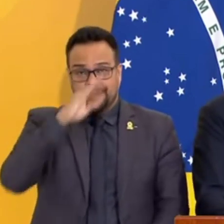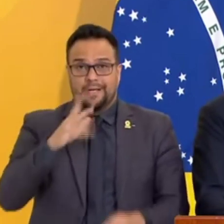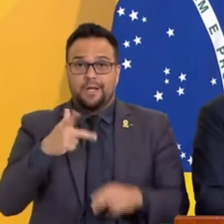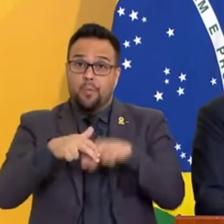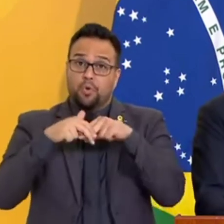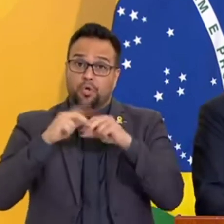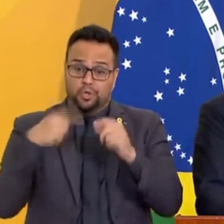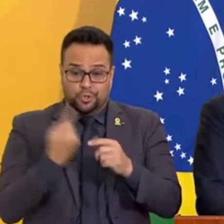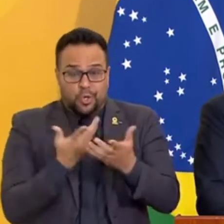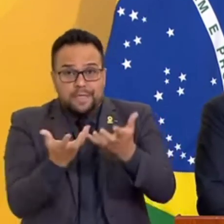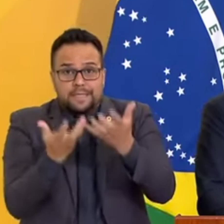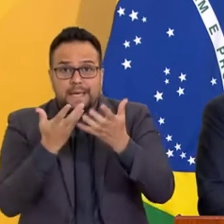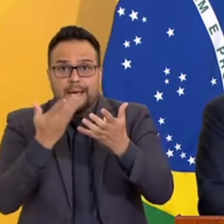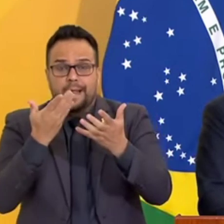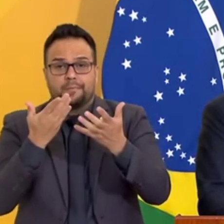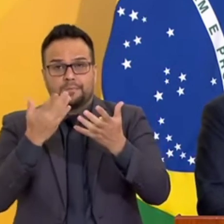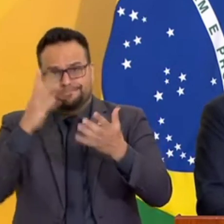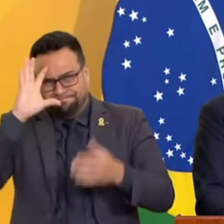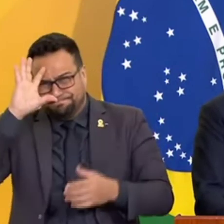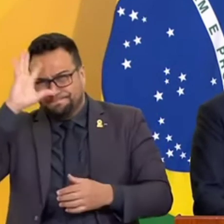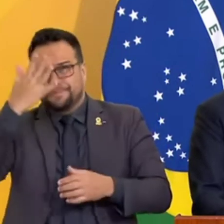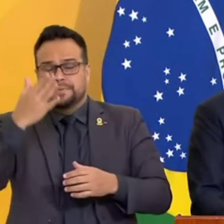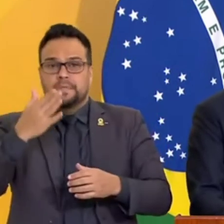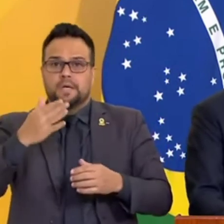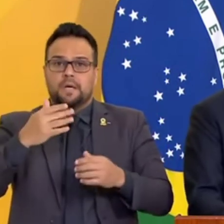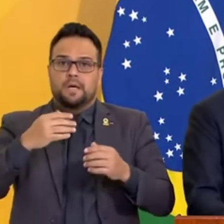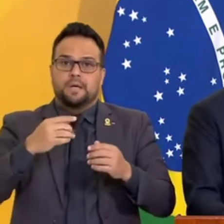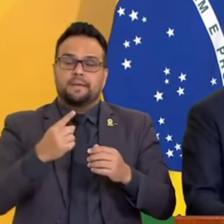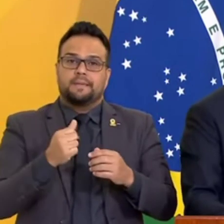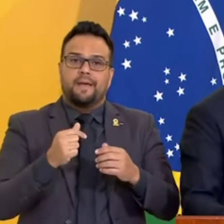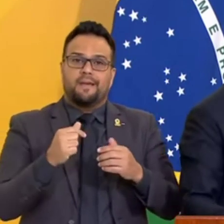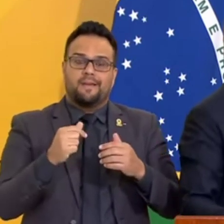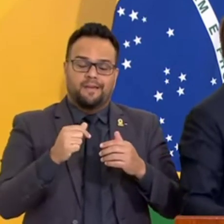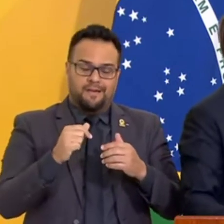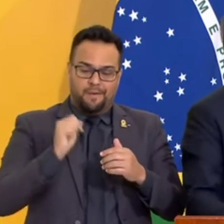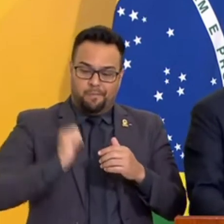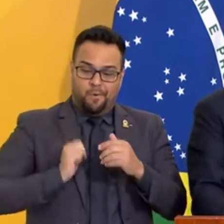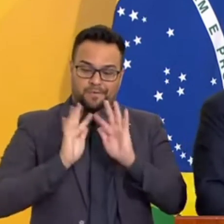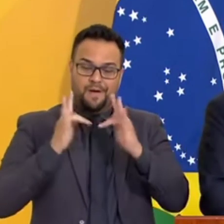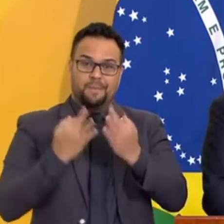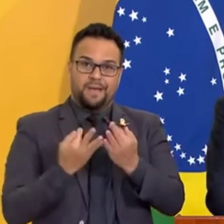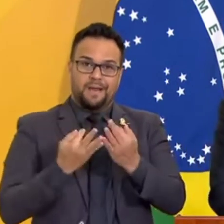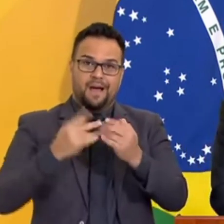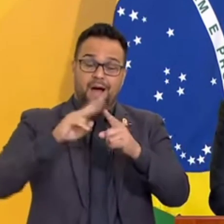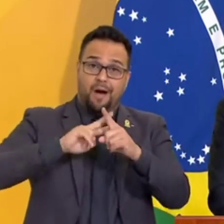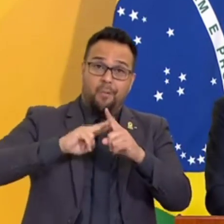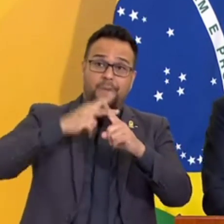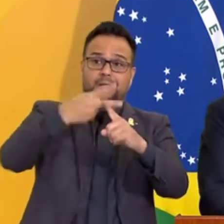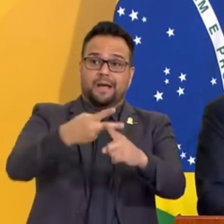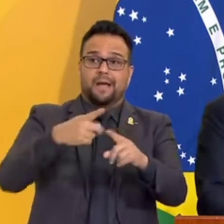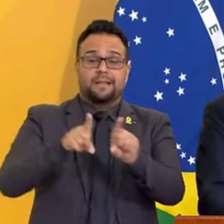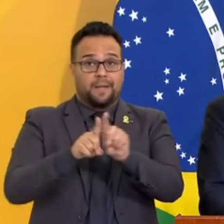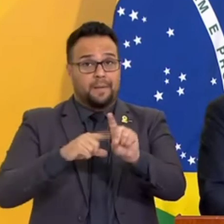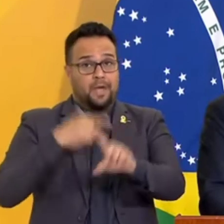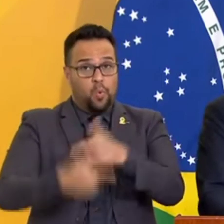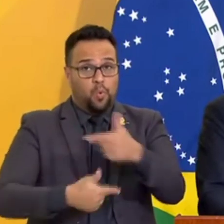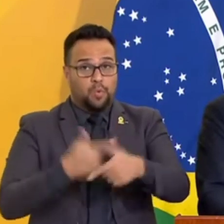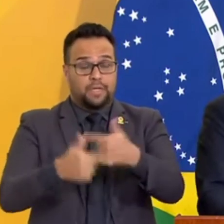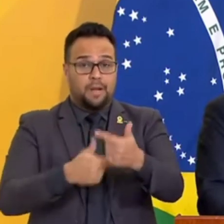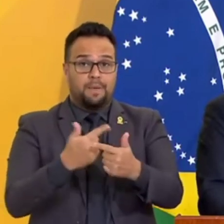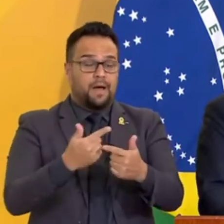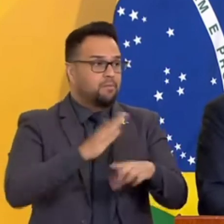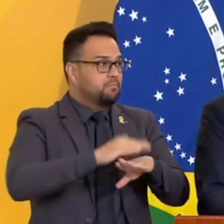solução dobrando aí o valor do Ticket médio do Bolsa Família juntamente com o trabalho aí não posso